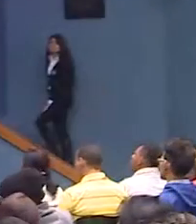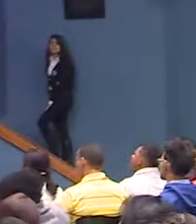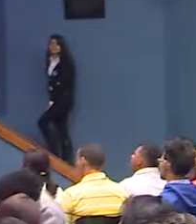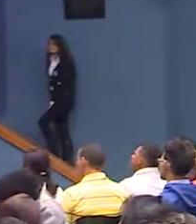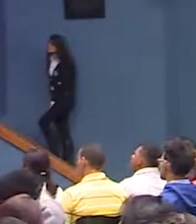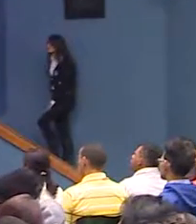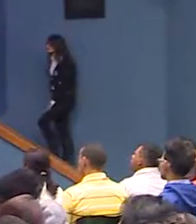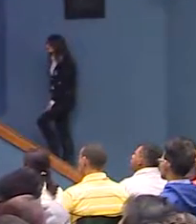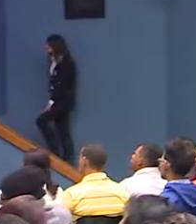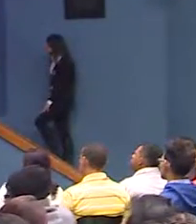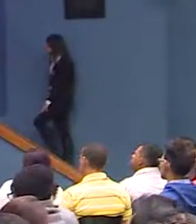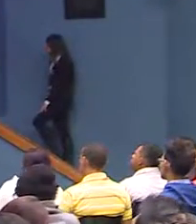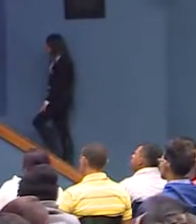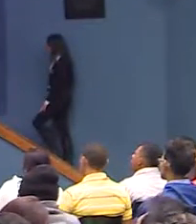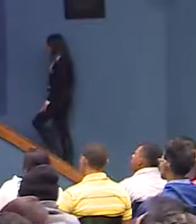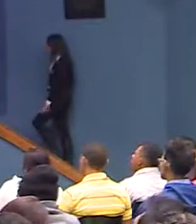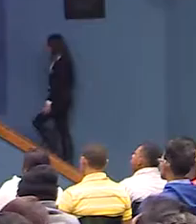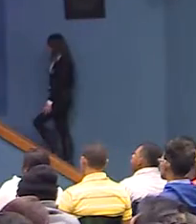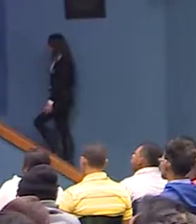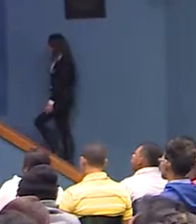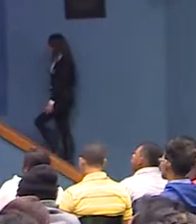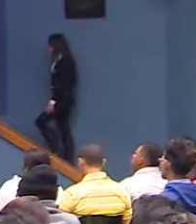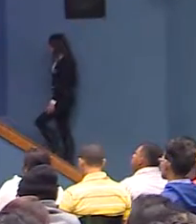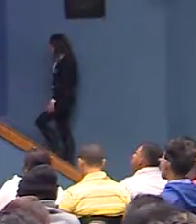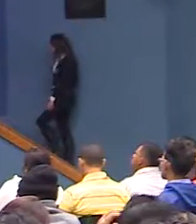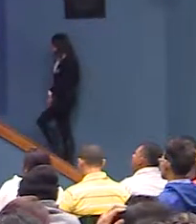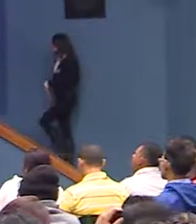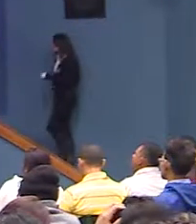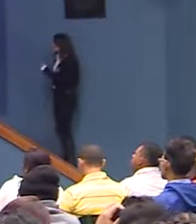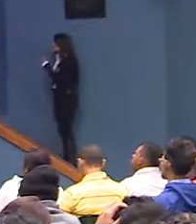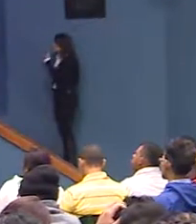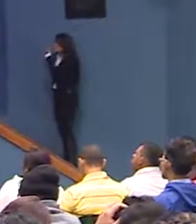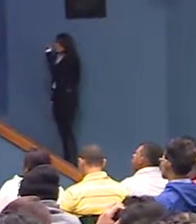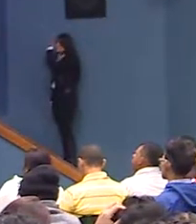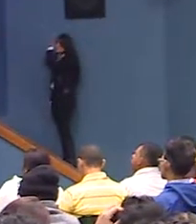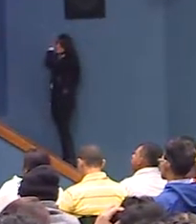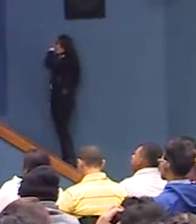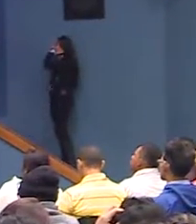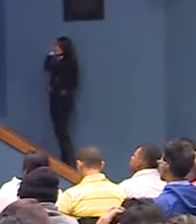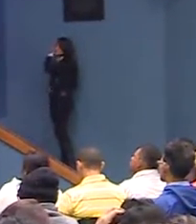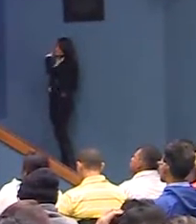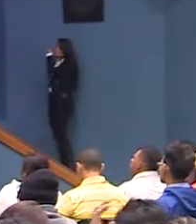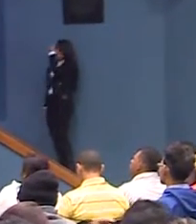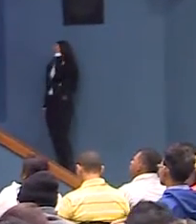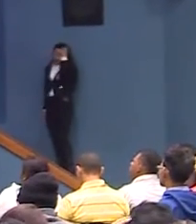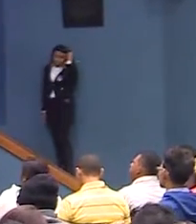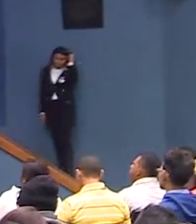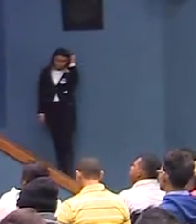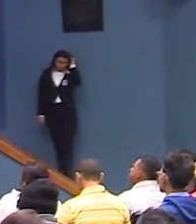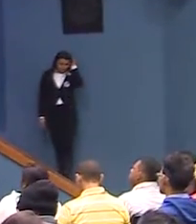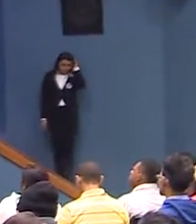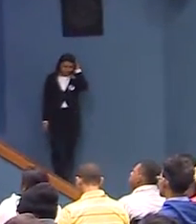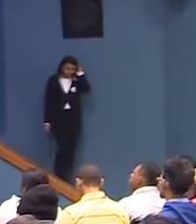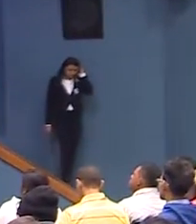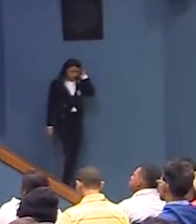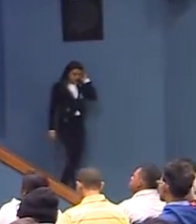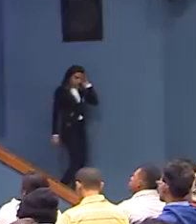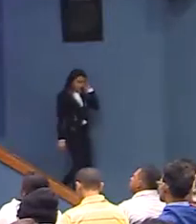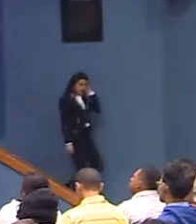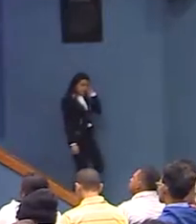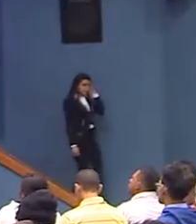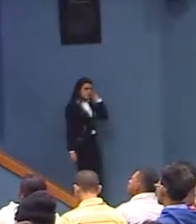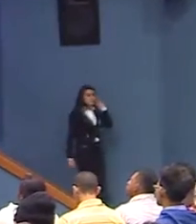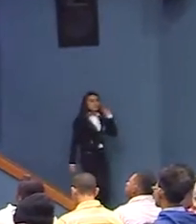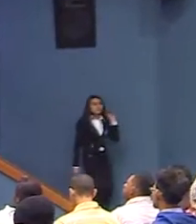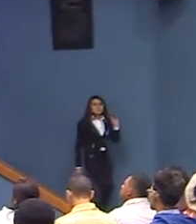Buenos días a todos y a todas. Les damos las gracias por estar en este lugar. En el nombre de la Red Nacional de Estudiantes, queremos darles gracias